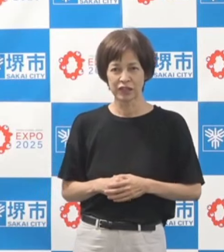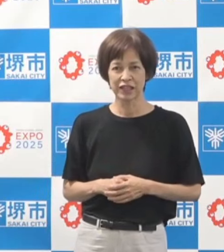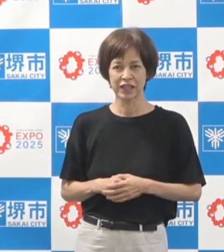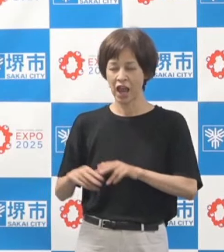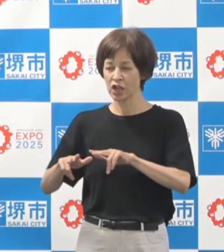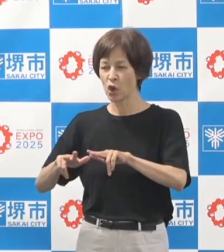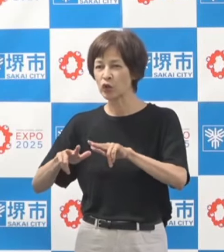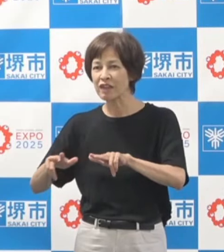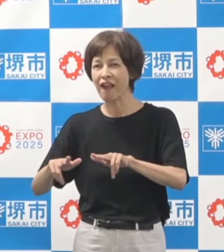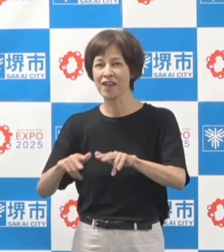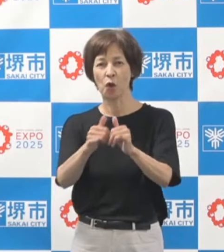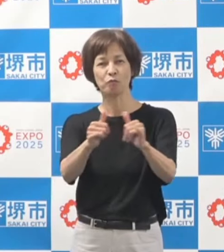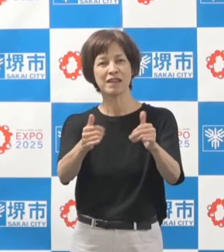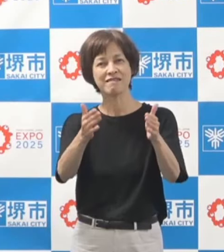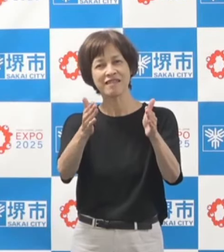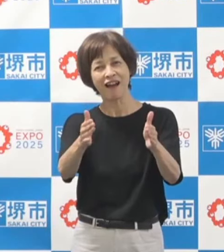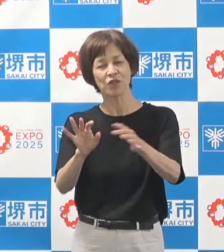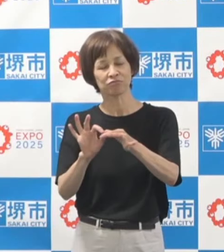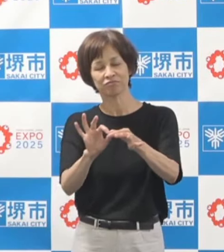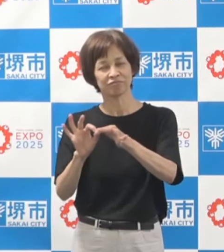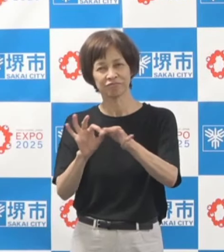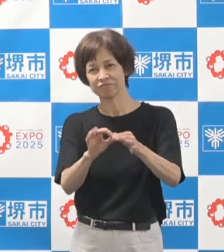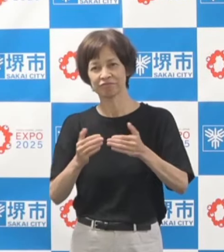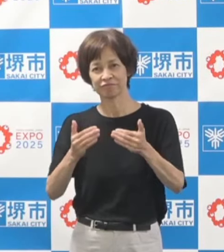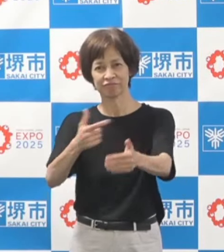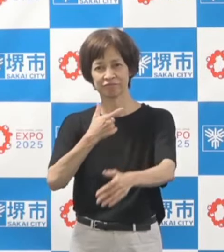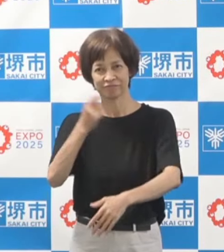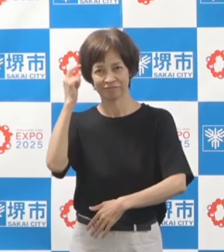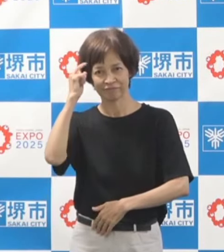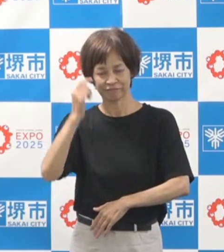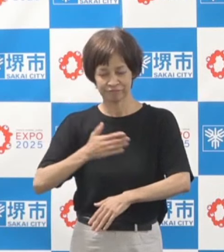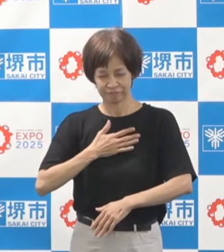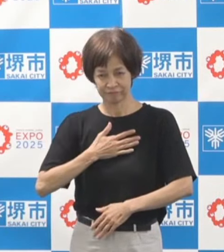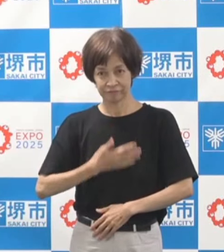の皆さんも連携しながら大きく前に動かしたいと考えています。